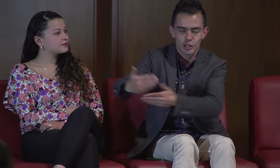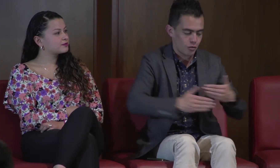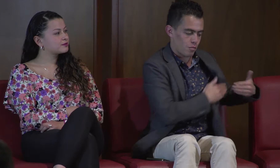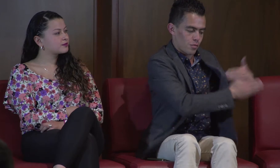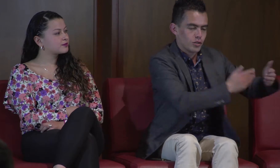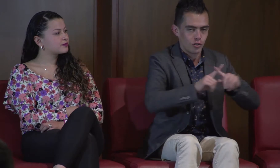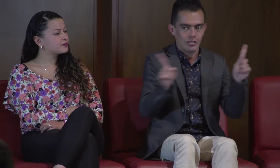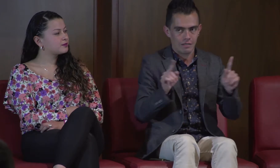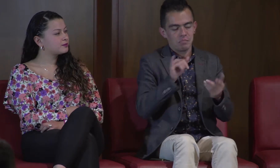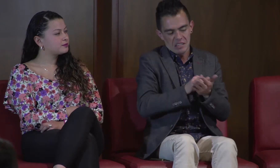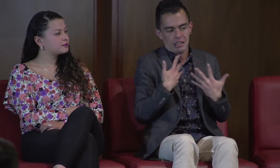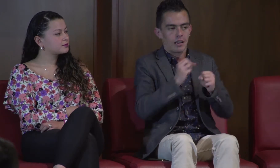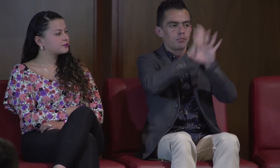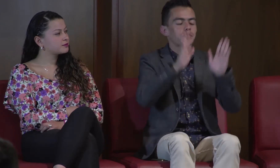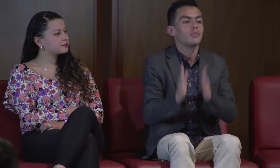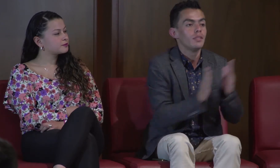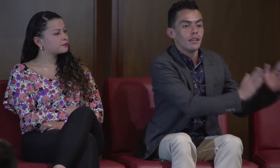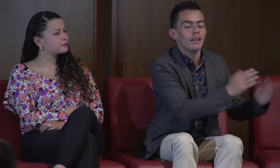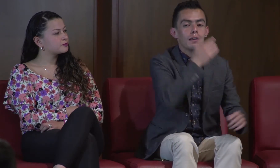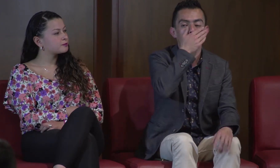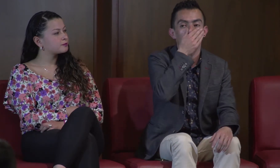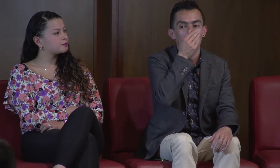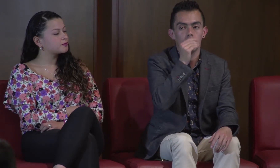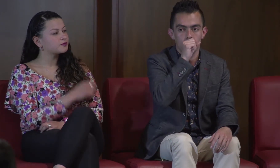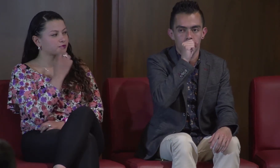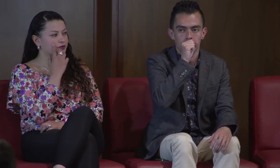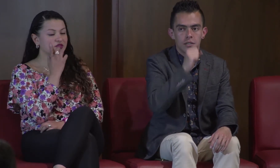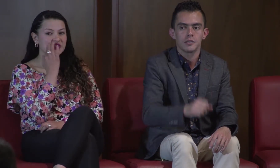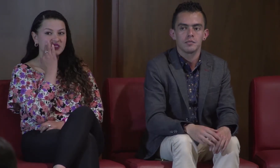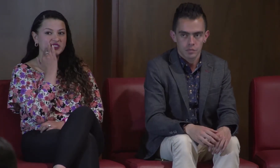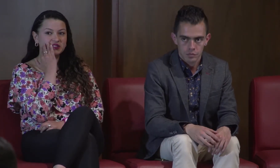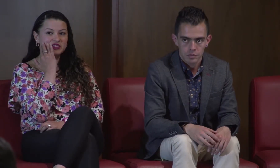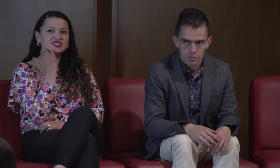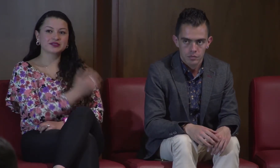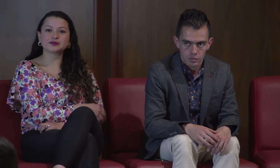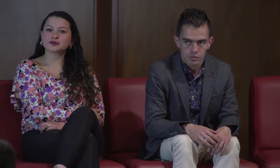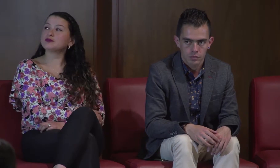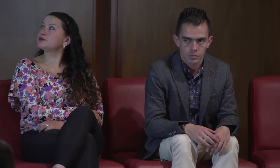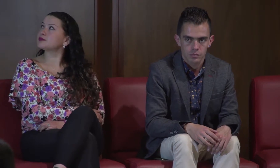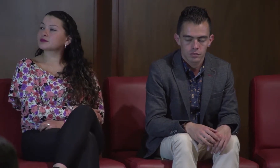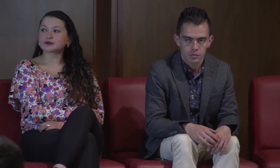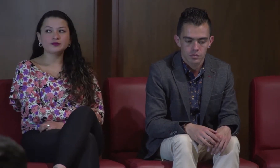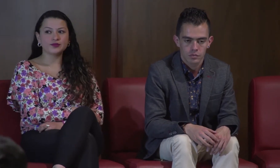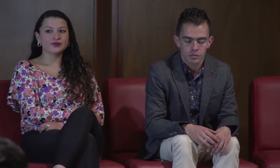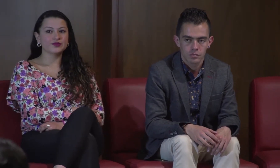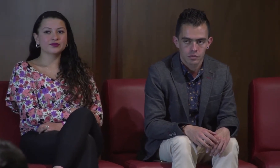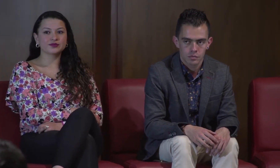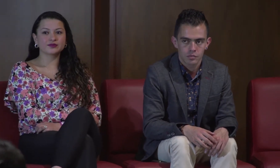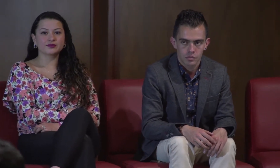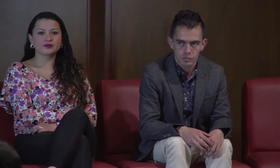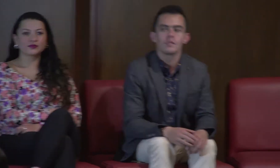hace de manera simultánea. Los procesos son distintos. Entonces, por eso quería hacer la claridad respecto a lo que se entiende por traducción